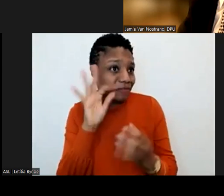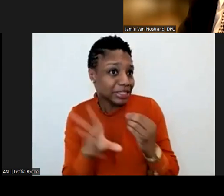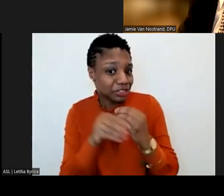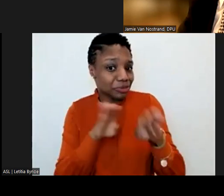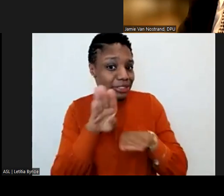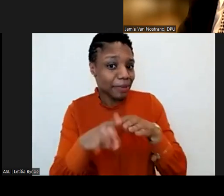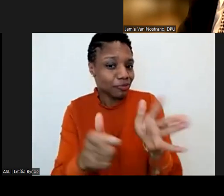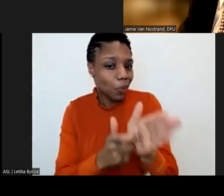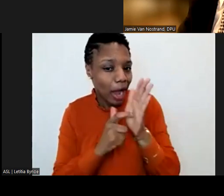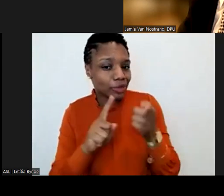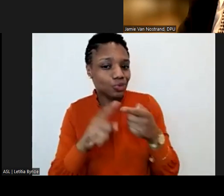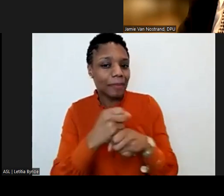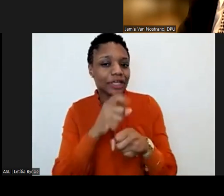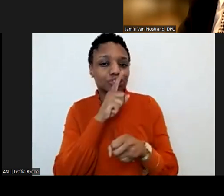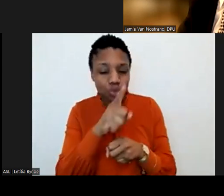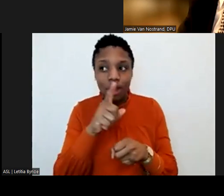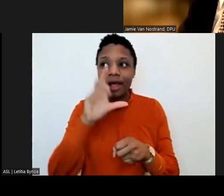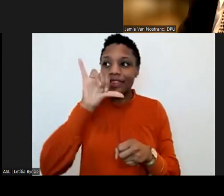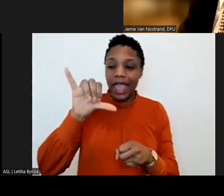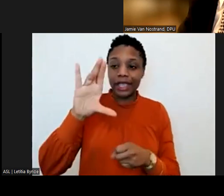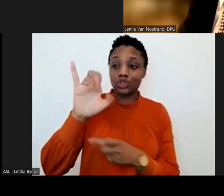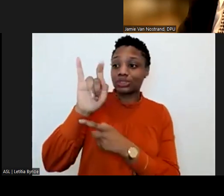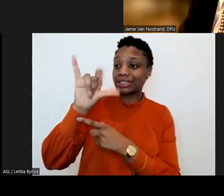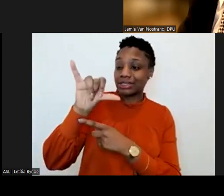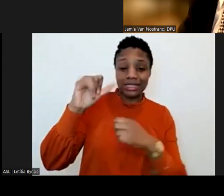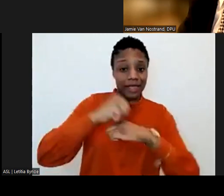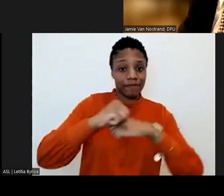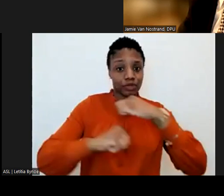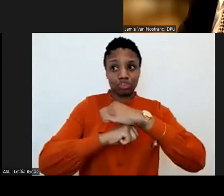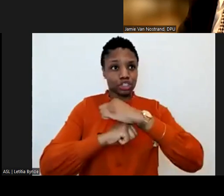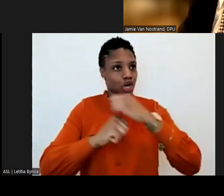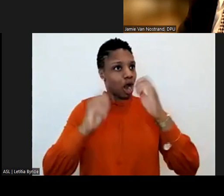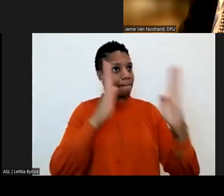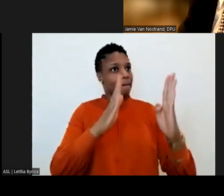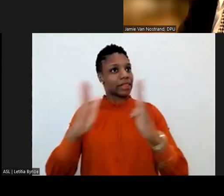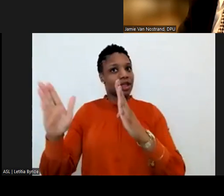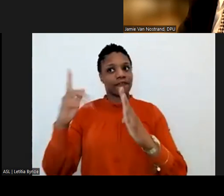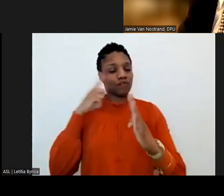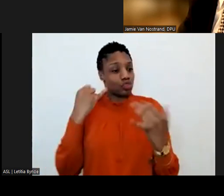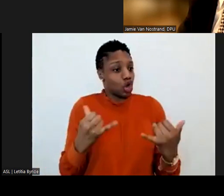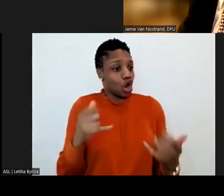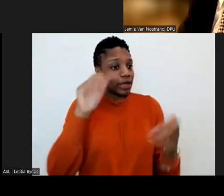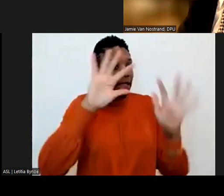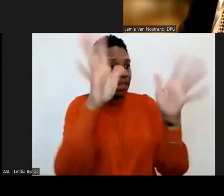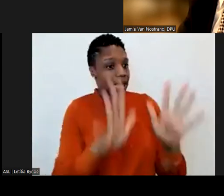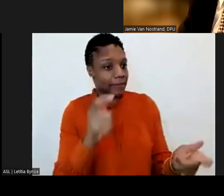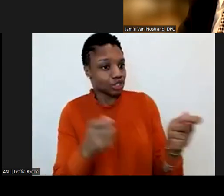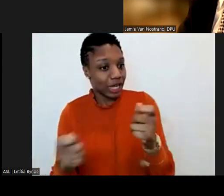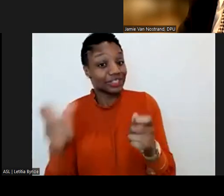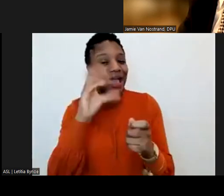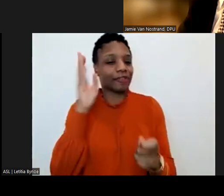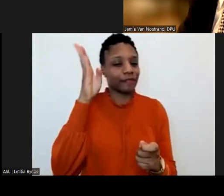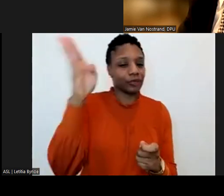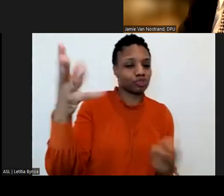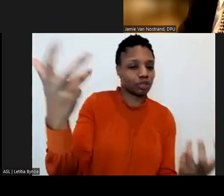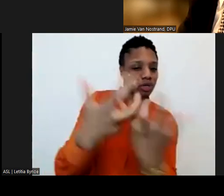e vamos a estar considerándolos y ver Cuáles son los pasos que tenemos que dar para el para